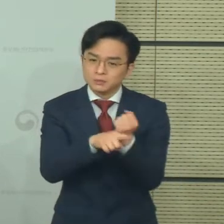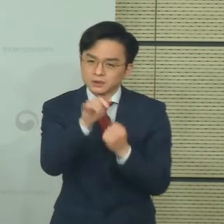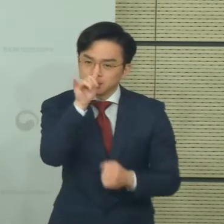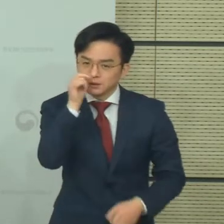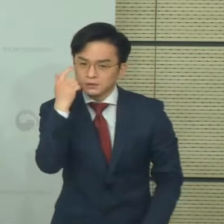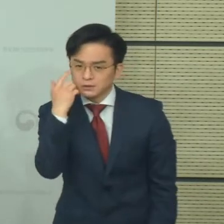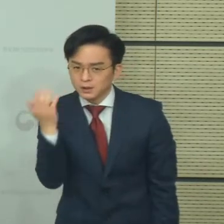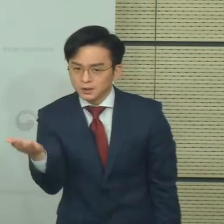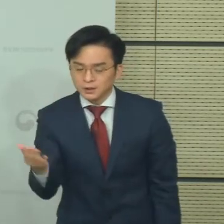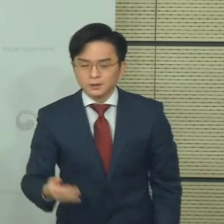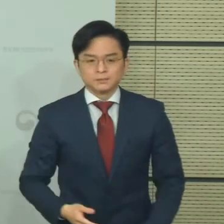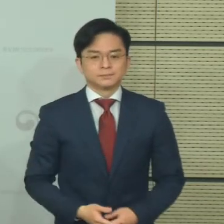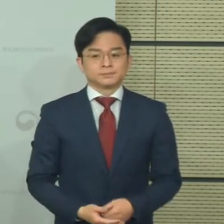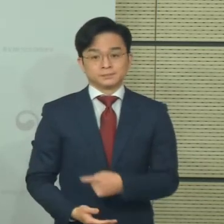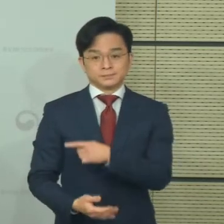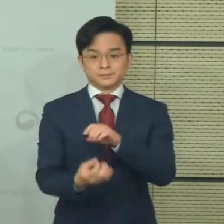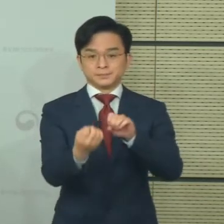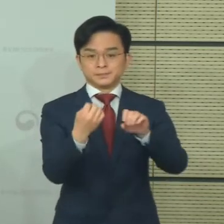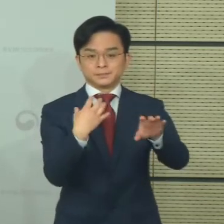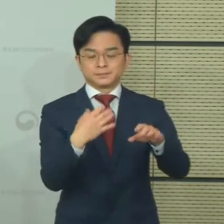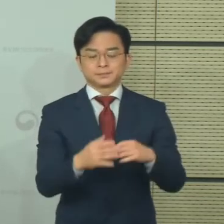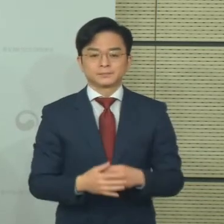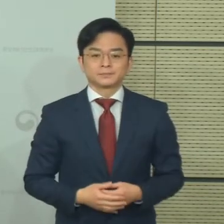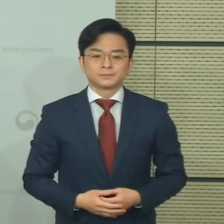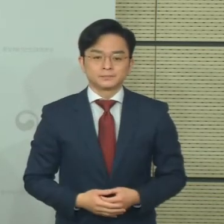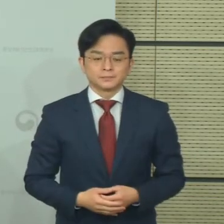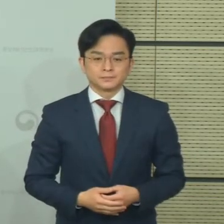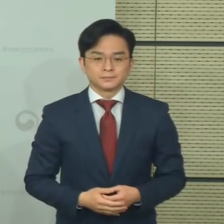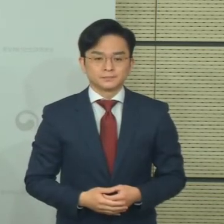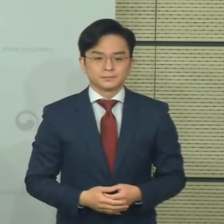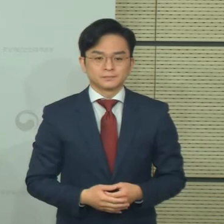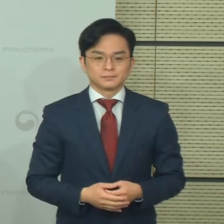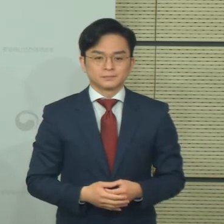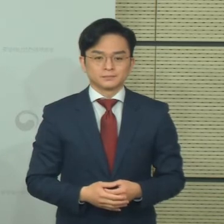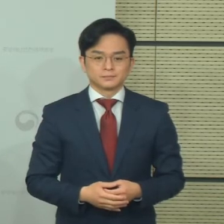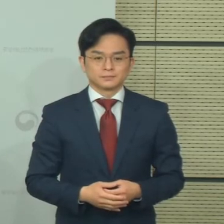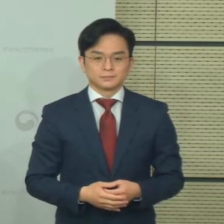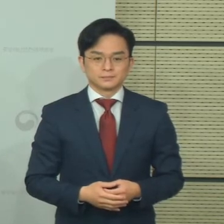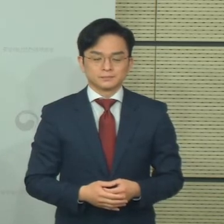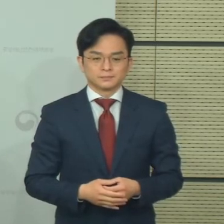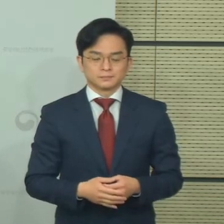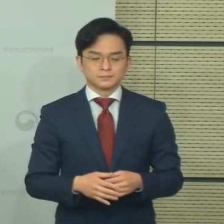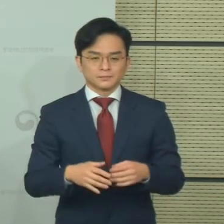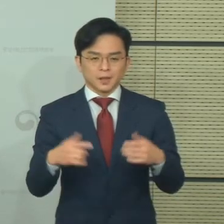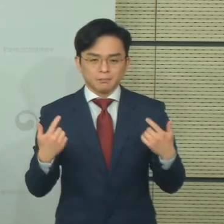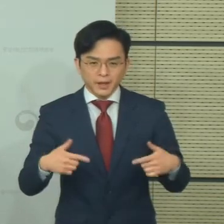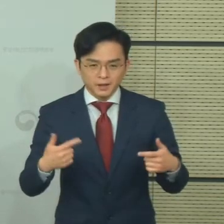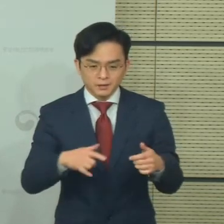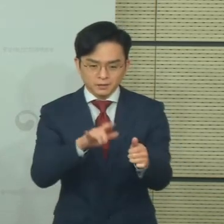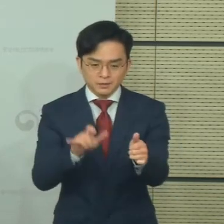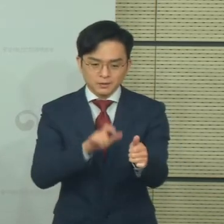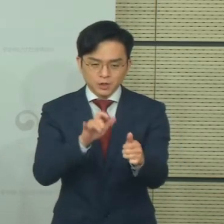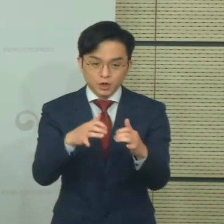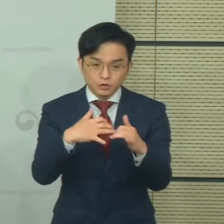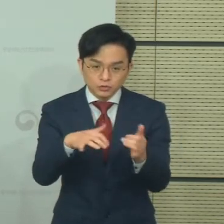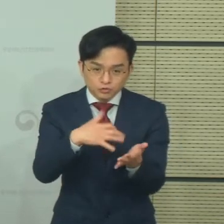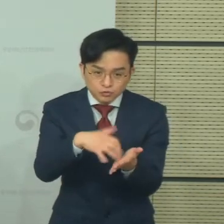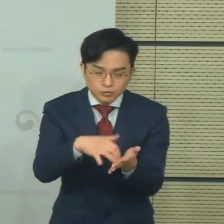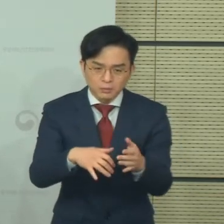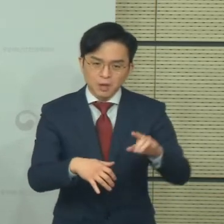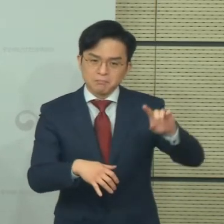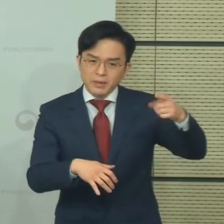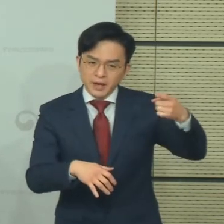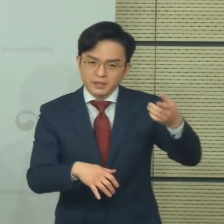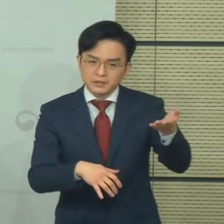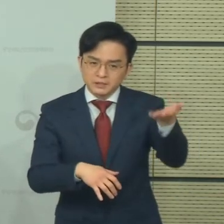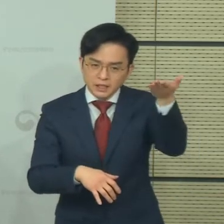아직까지는 하루 확진자 수가 세 자리든 두 자리든 큰 의미는 아직까지는 없다고 봅니다. 그리고